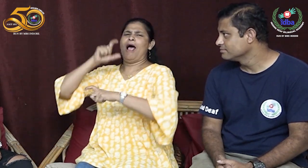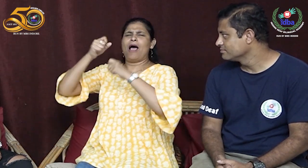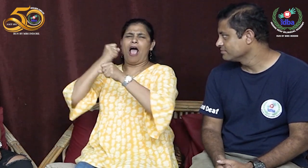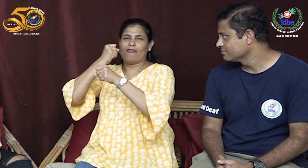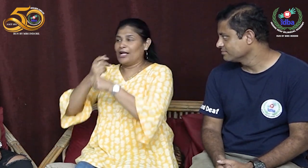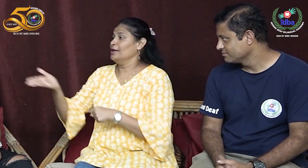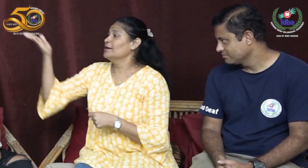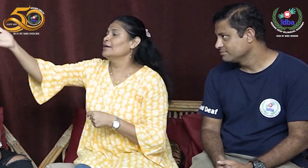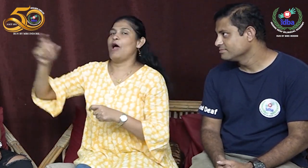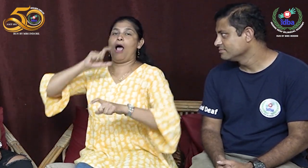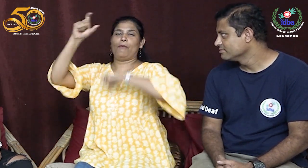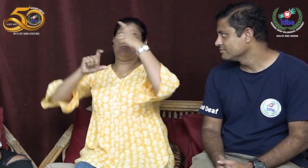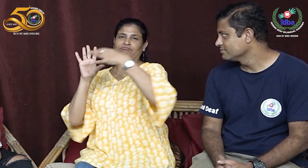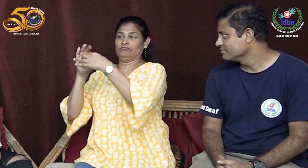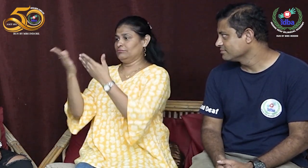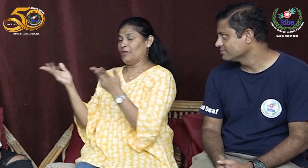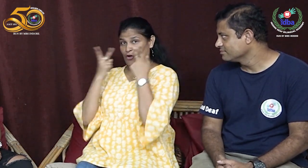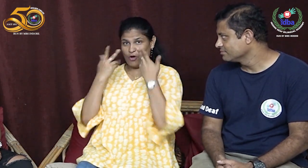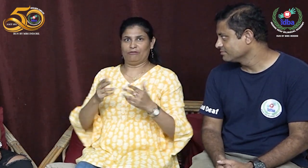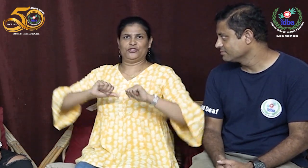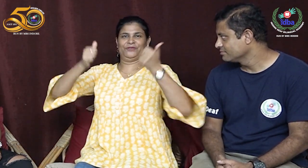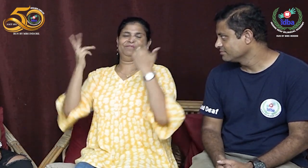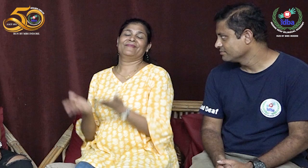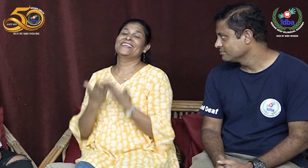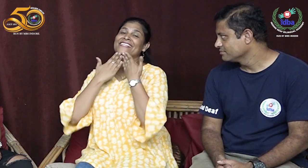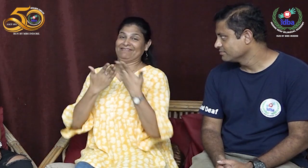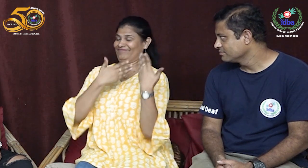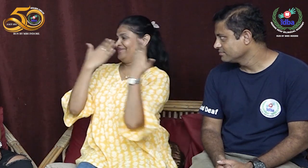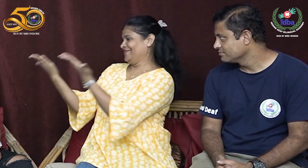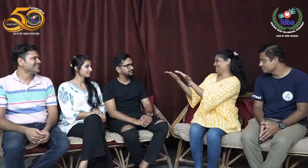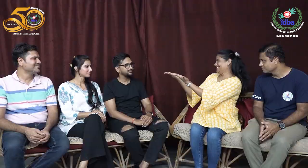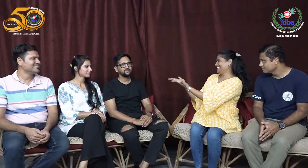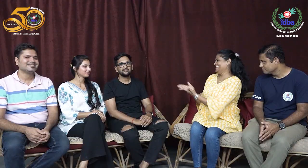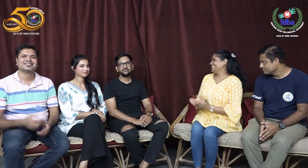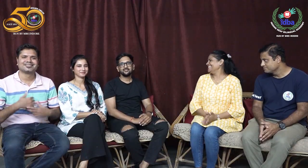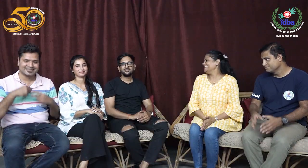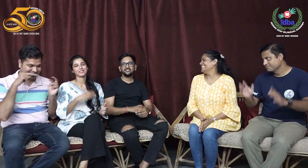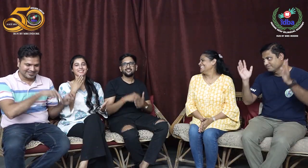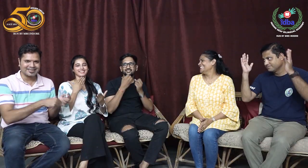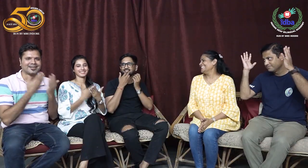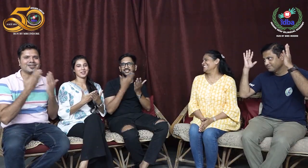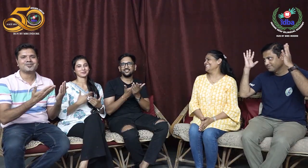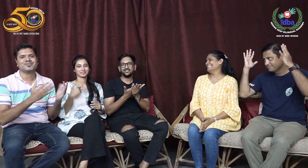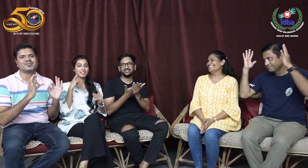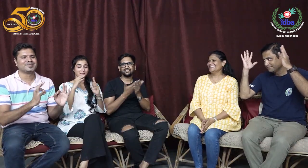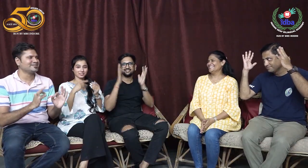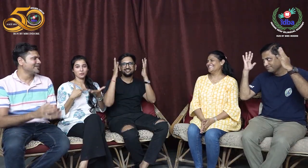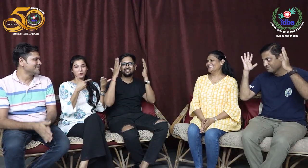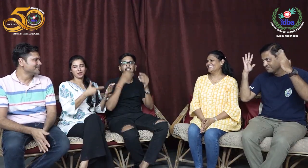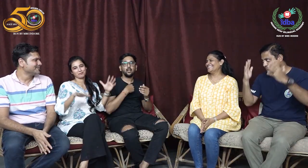में, ये गवर्नमेंट जॉब में है। इधर बहुत लाइफ में सक्सेस पाई है इन लोग ने, ये देखिए। थैंक यू सो मच, आपने